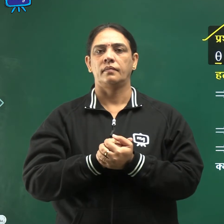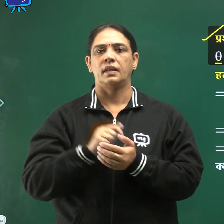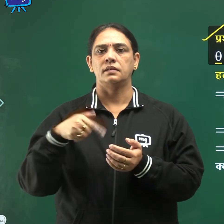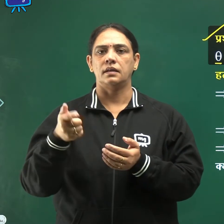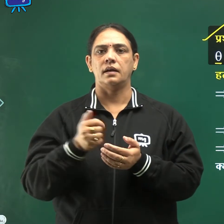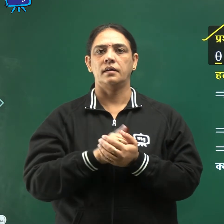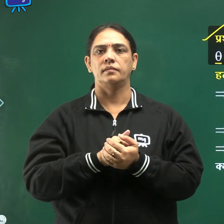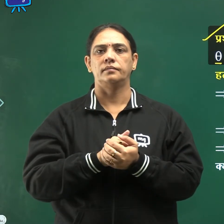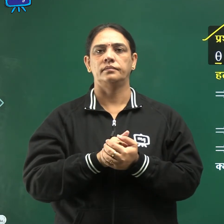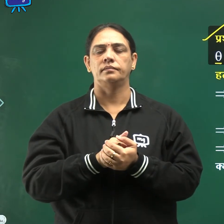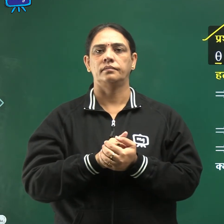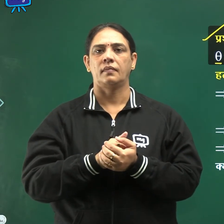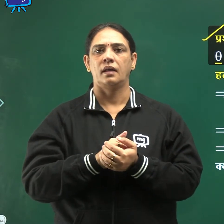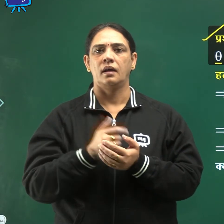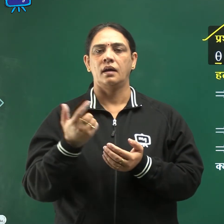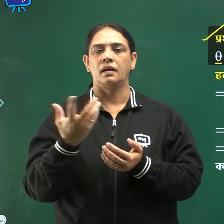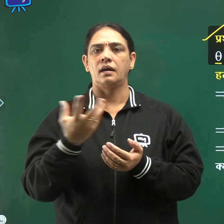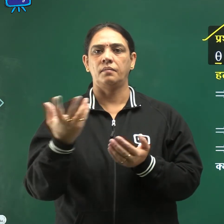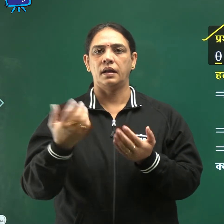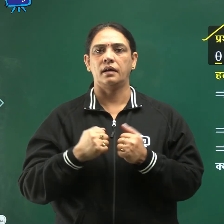अतः क्या मिलेगा?